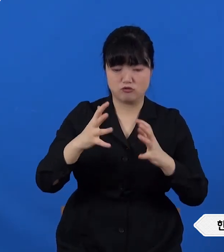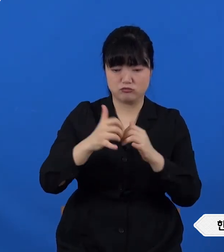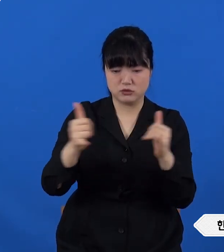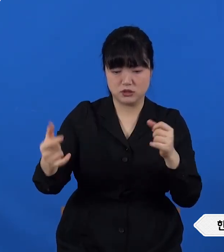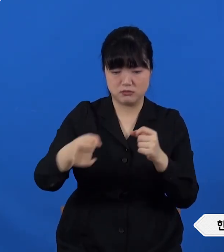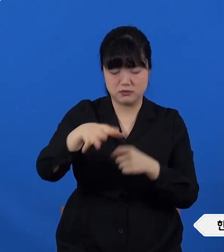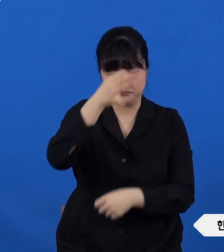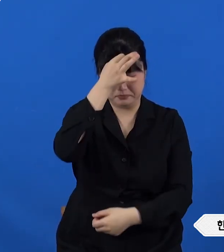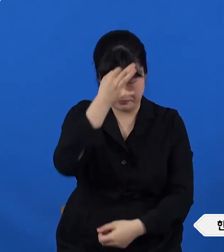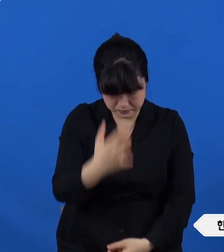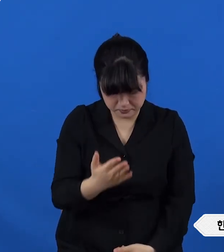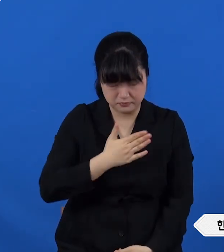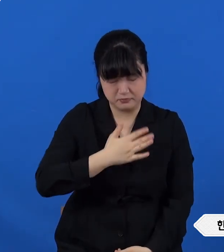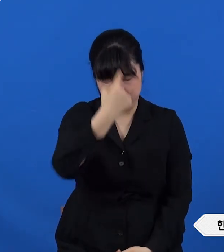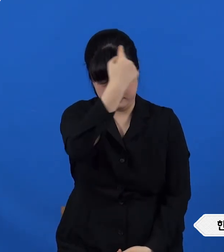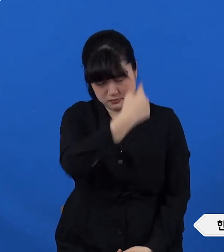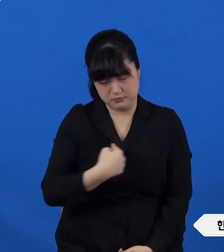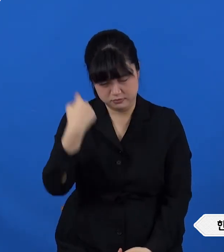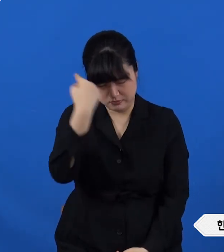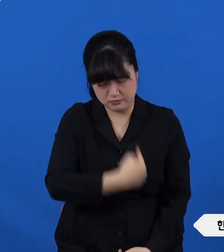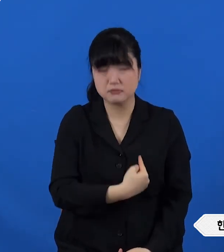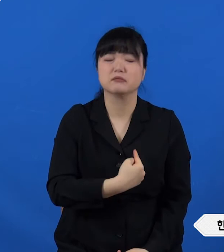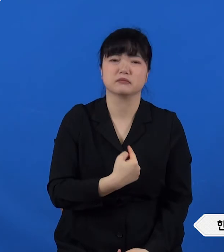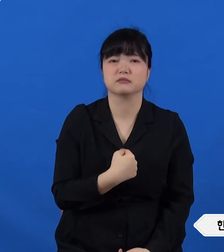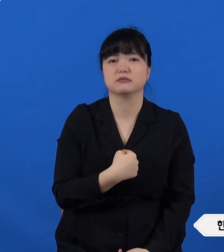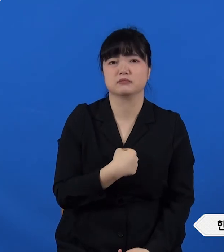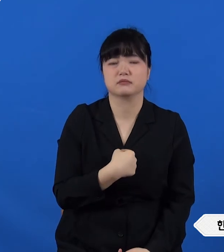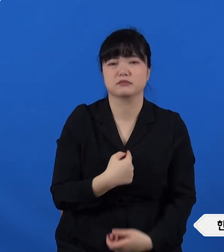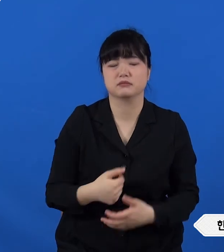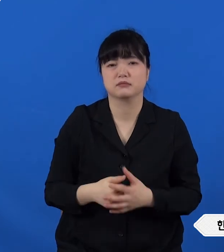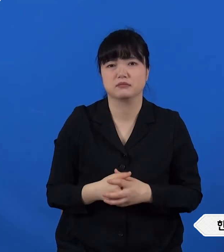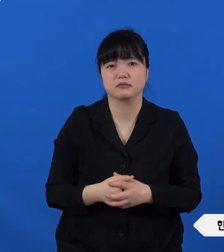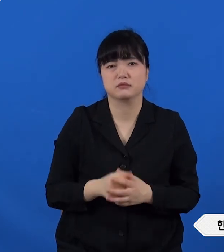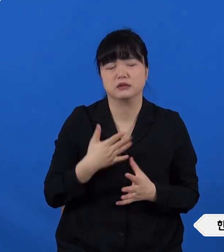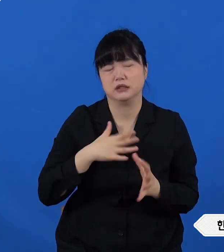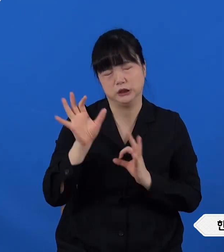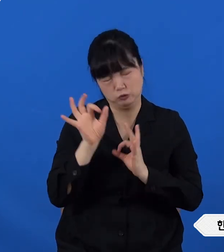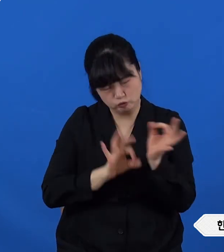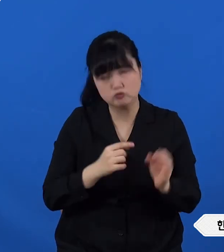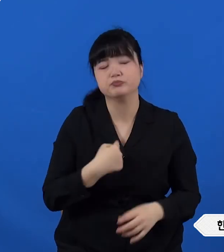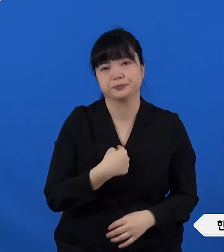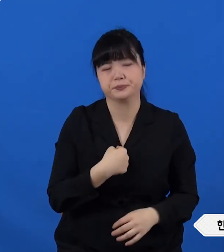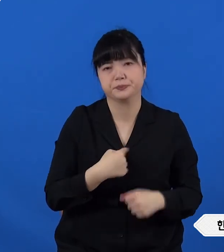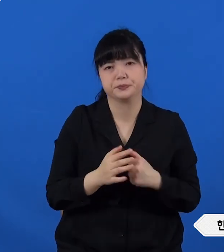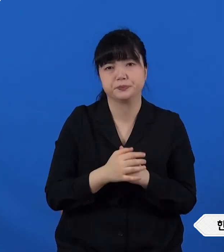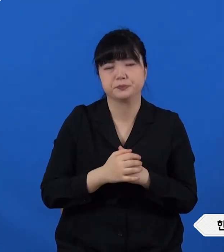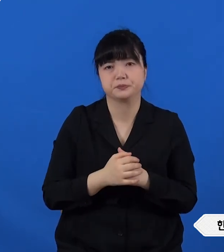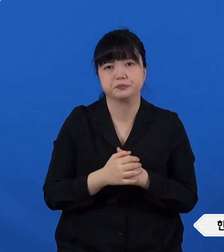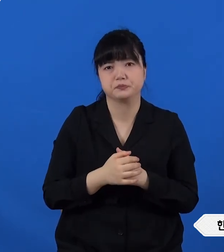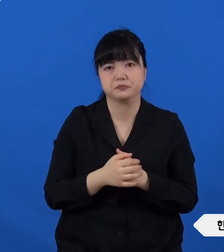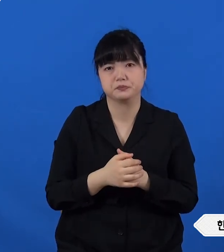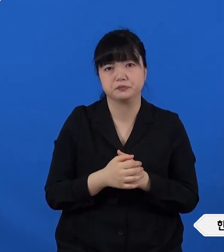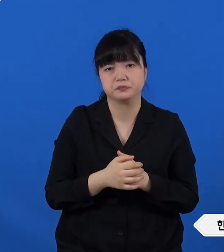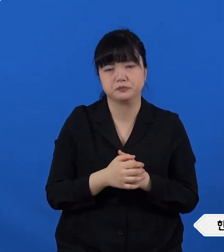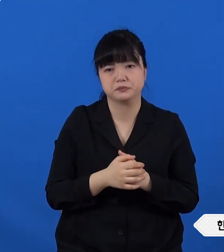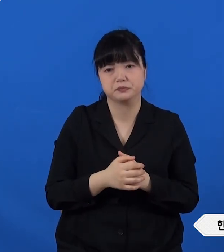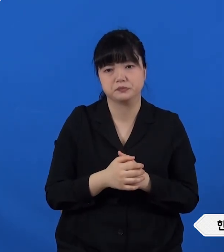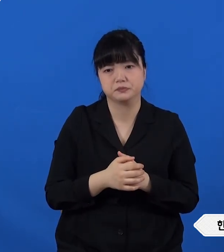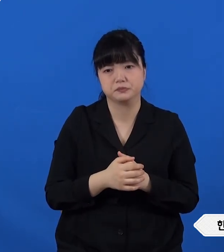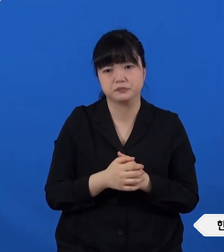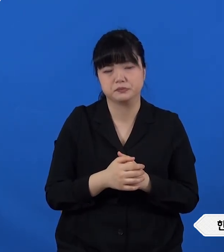사과를 했습니다. 여러분 죄송합니다. 제 실책입니다. 저희가